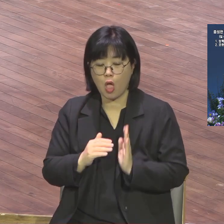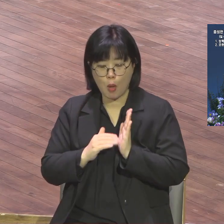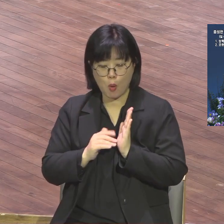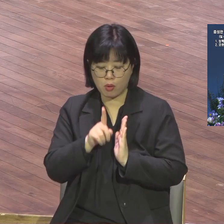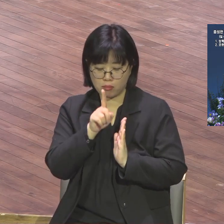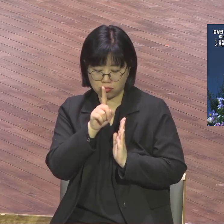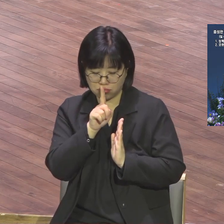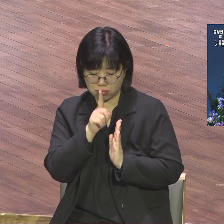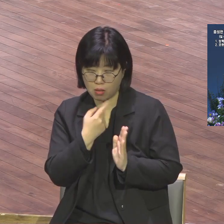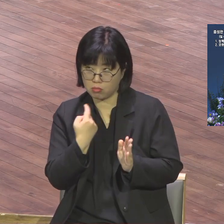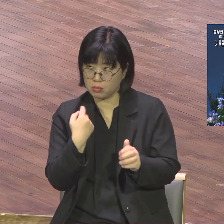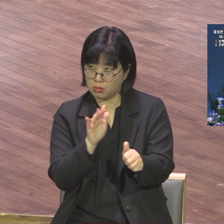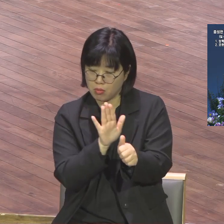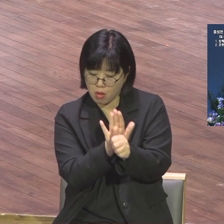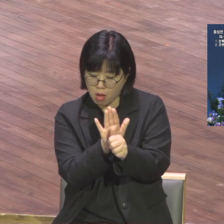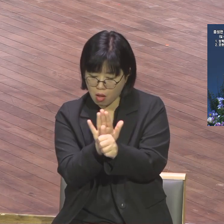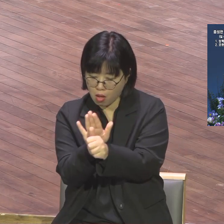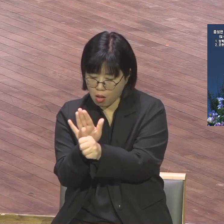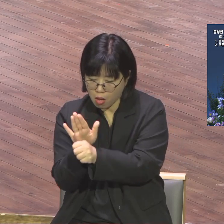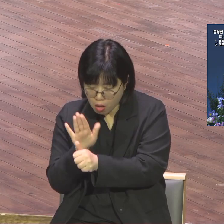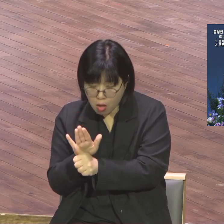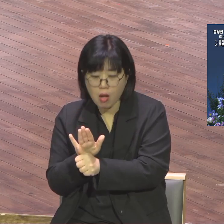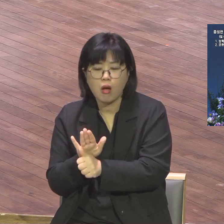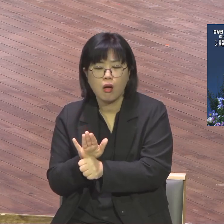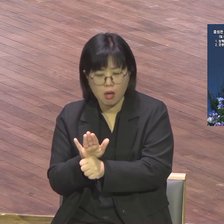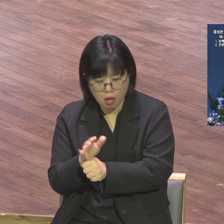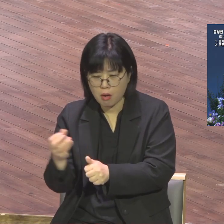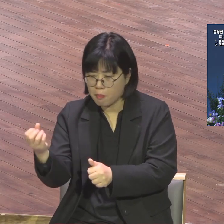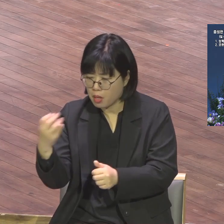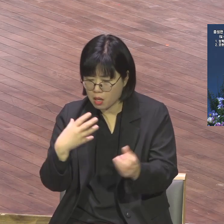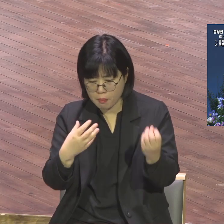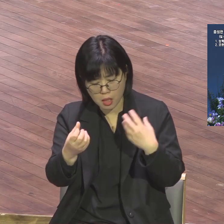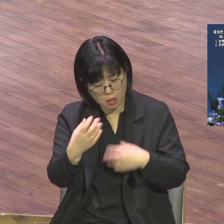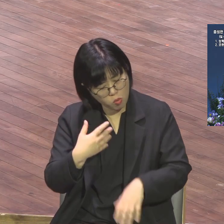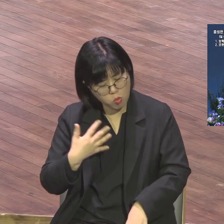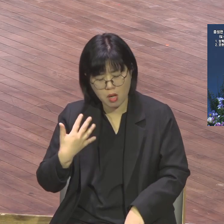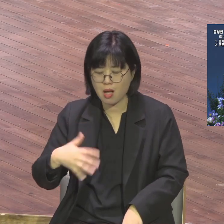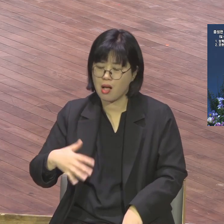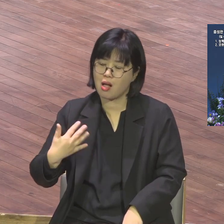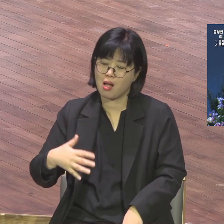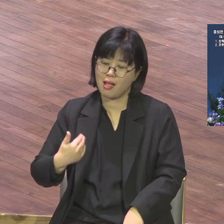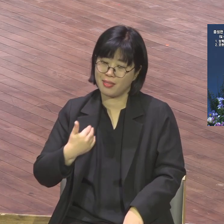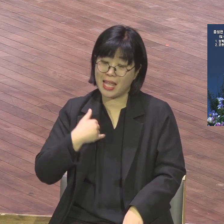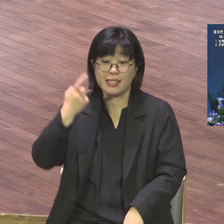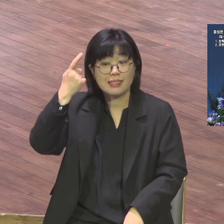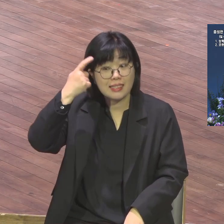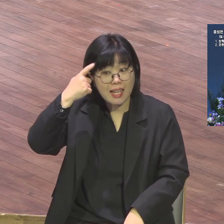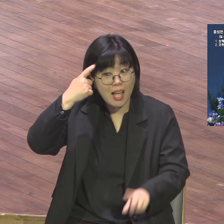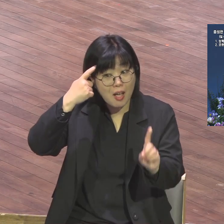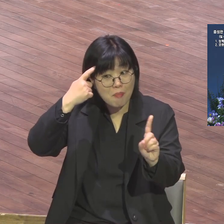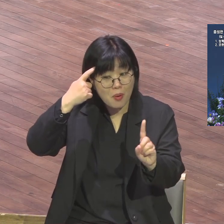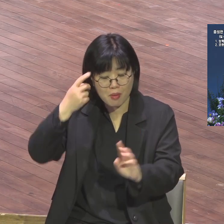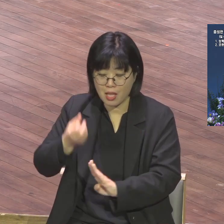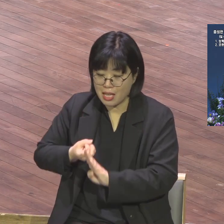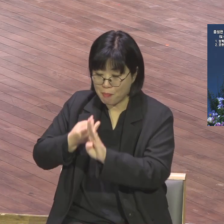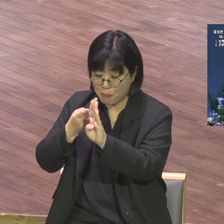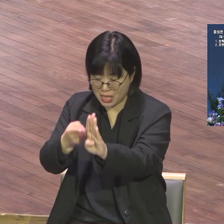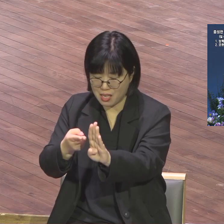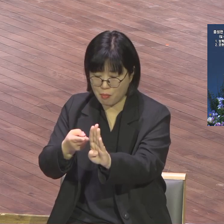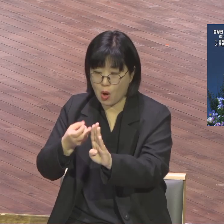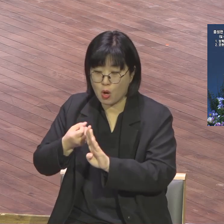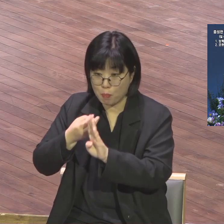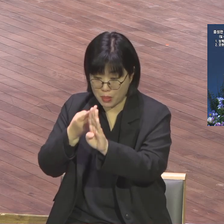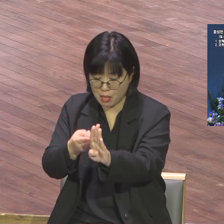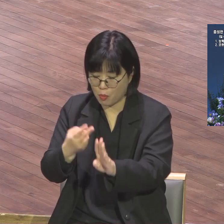저는 그렇게 생각합니다. 2000년 전 빌립보 교회 성도들의 헌신 그 이상으로 여러분이